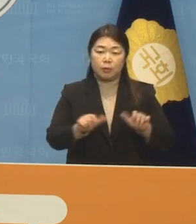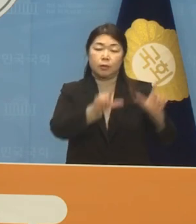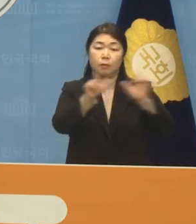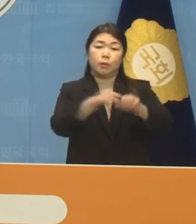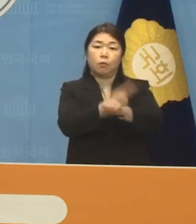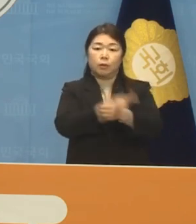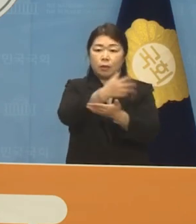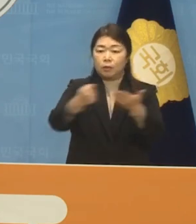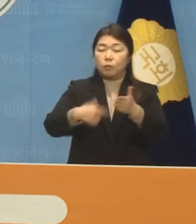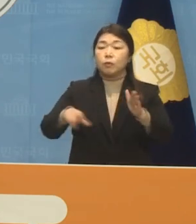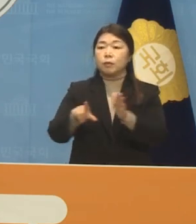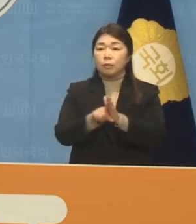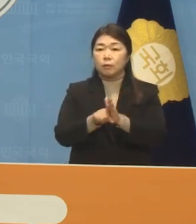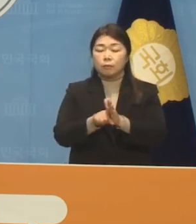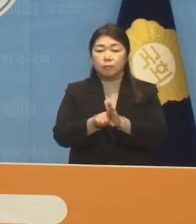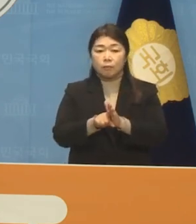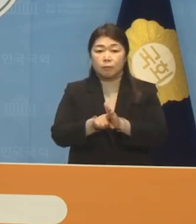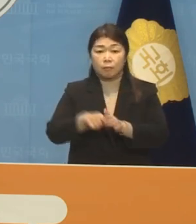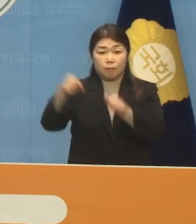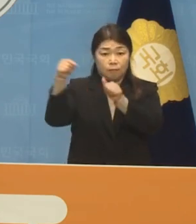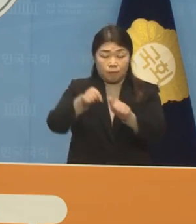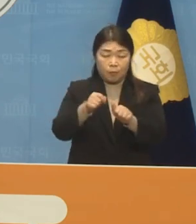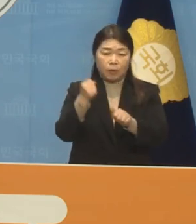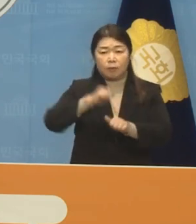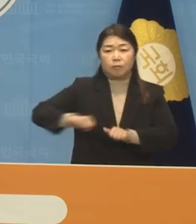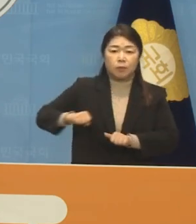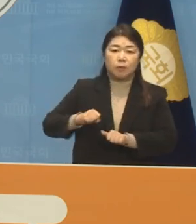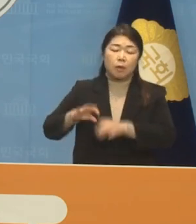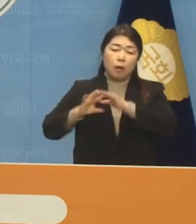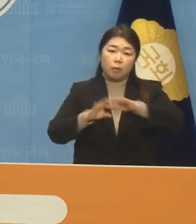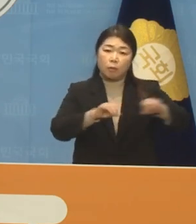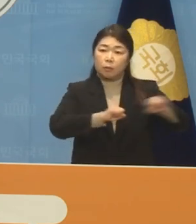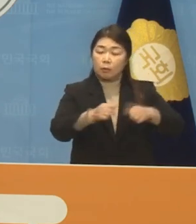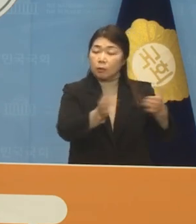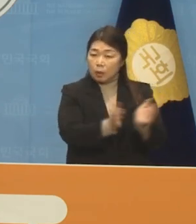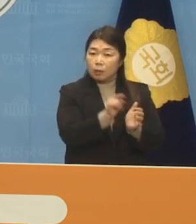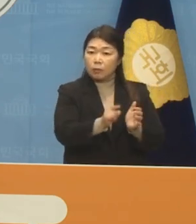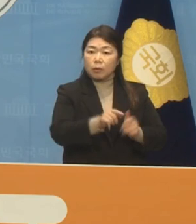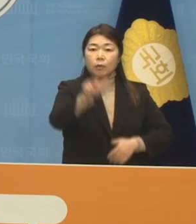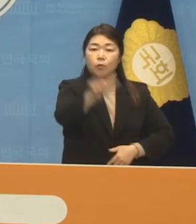시민권 쟁취를 위해 불복종 운동을 이어오고 있는 단체인